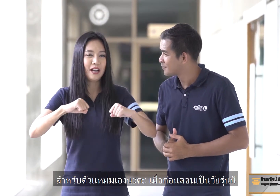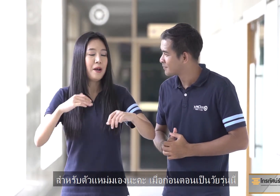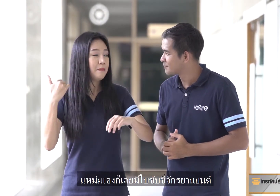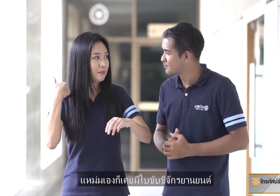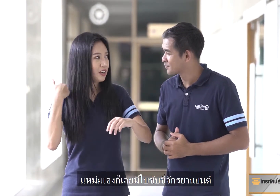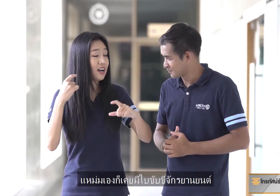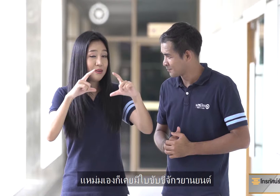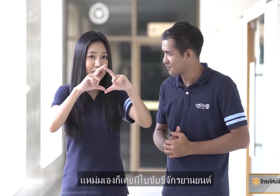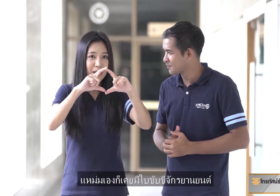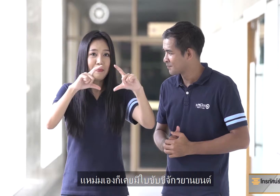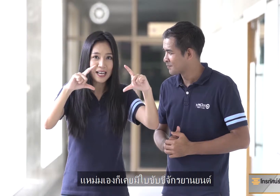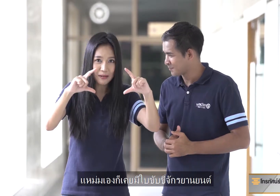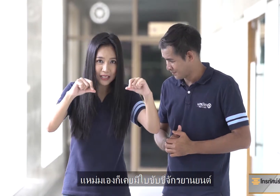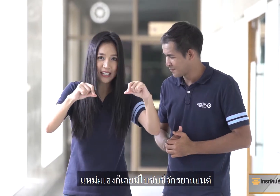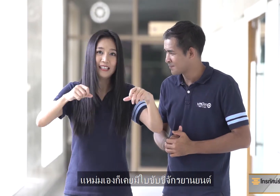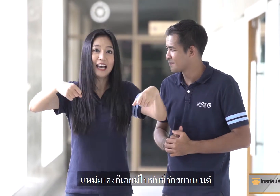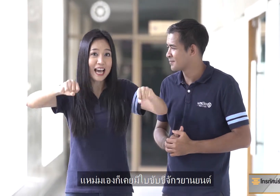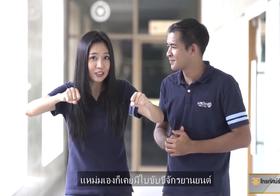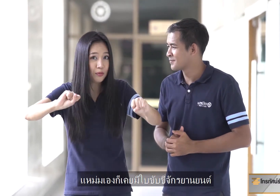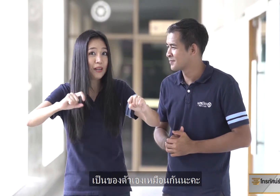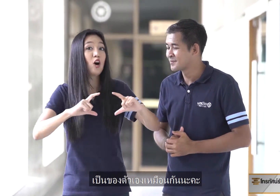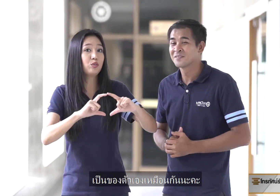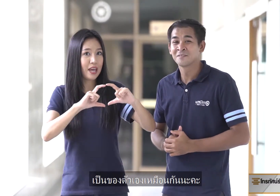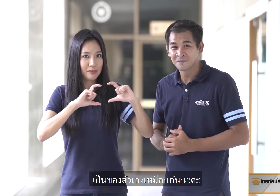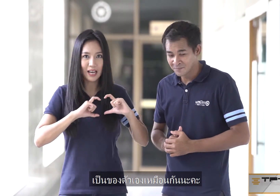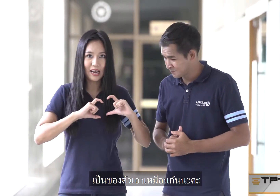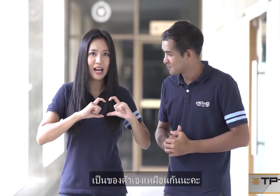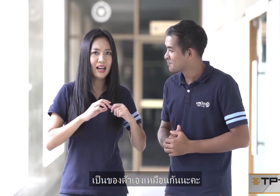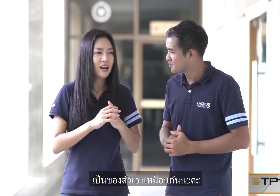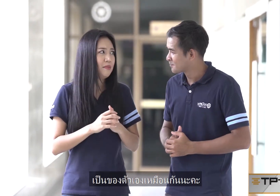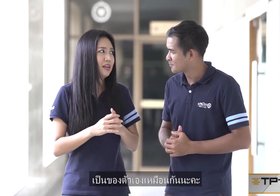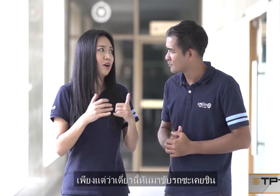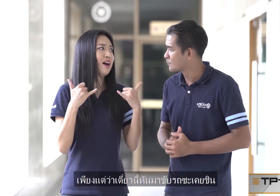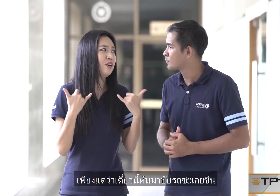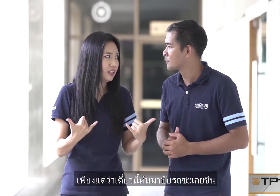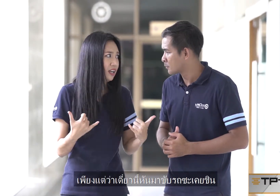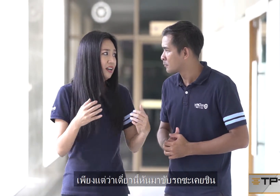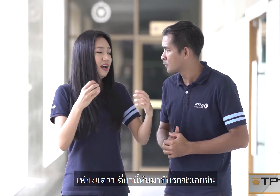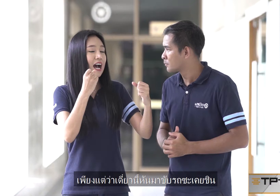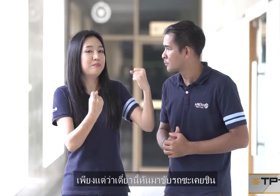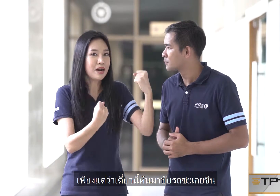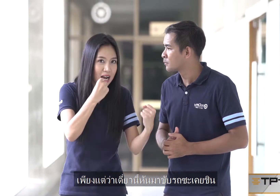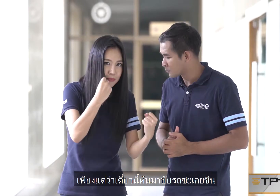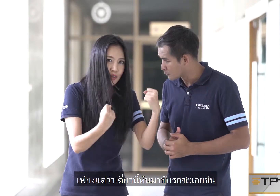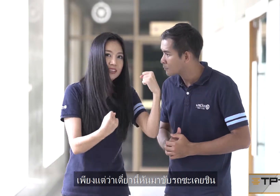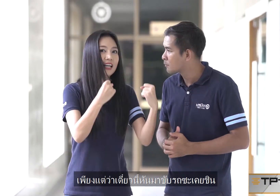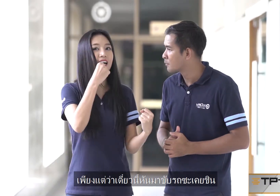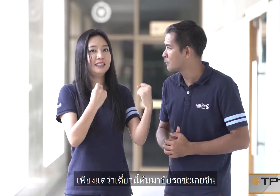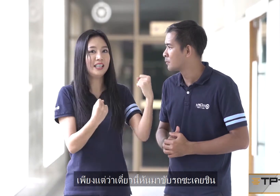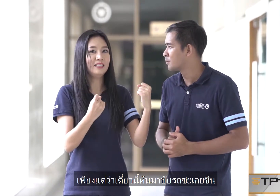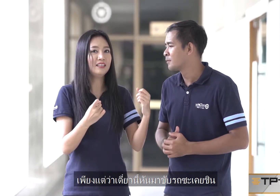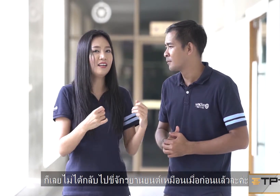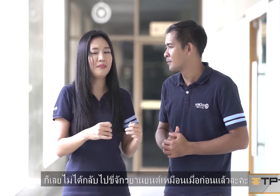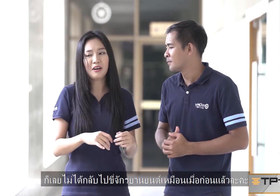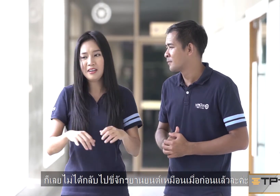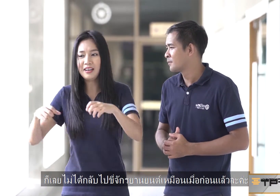รุ่นเนี่ยแมมเองก็เคยมีใบขับขี่จักรยานยนต์เป็นของตัวเองเหมือนกันนะคะเพียงแต่ว่าเดี๋ยวนี้หันมาขับรถซะเคย